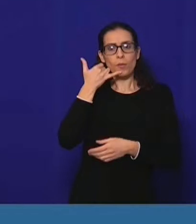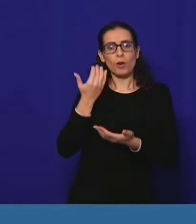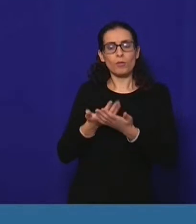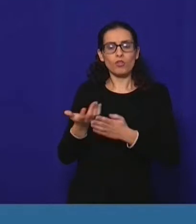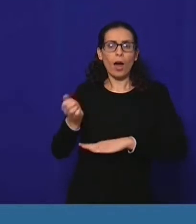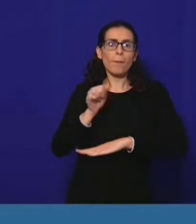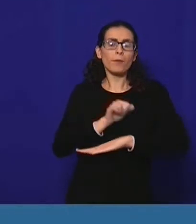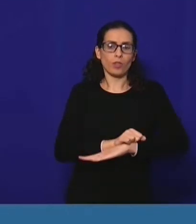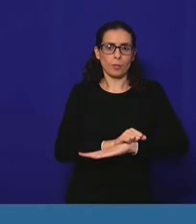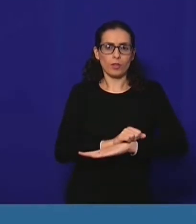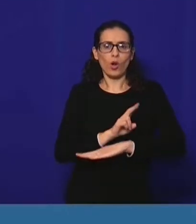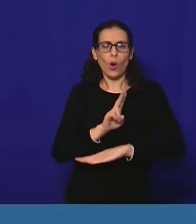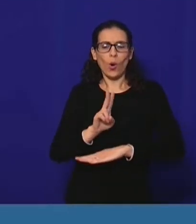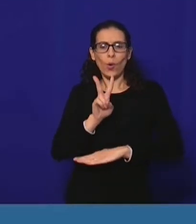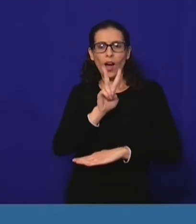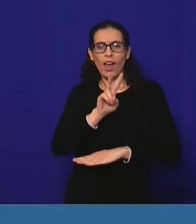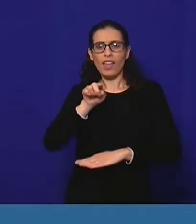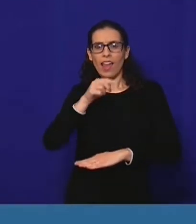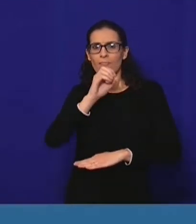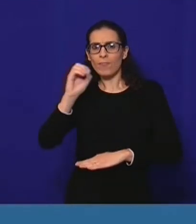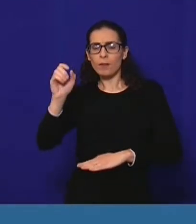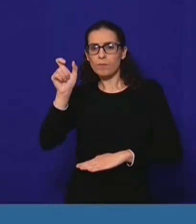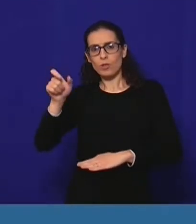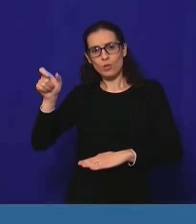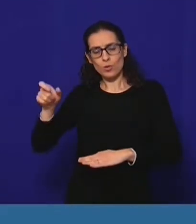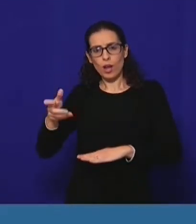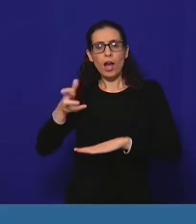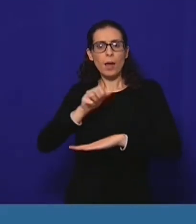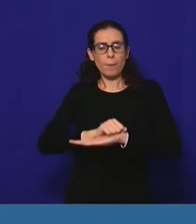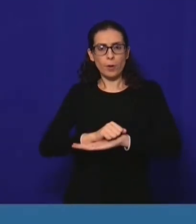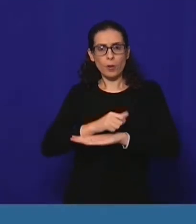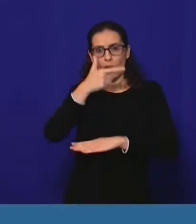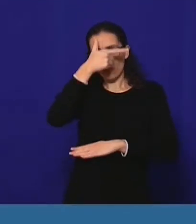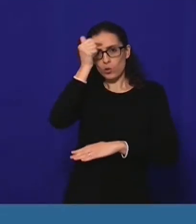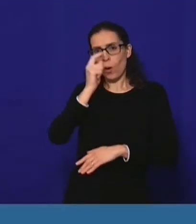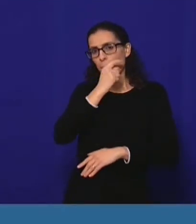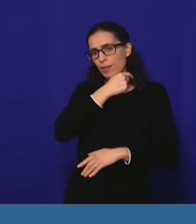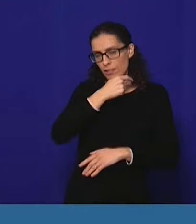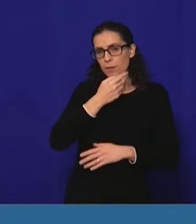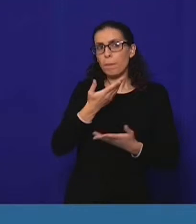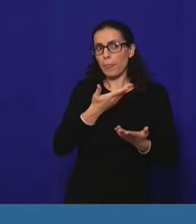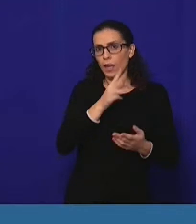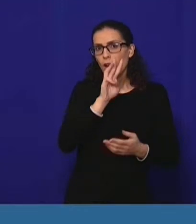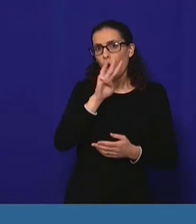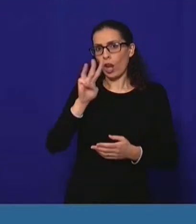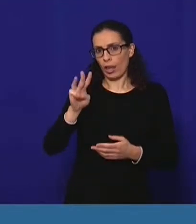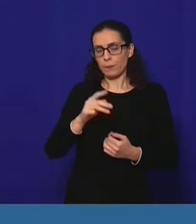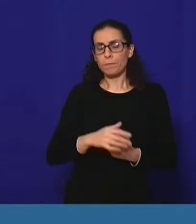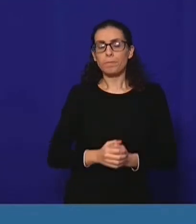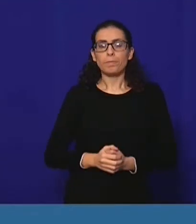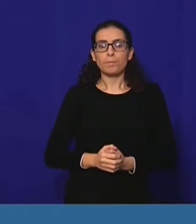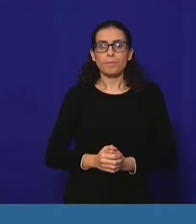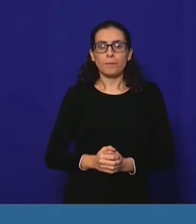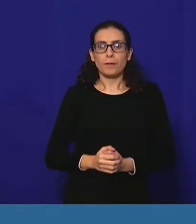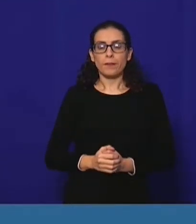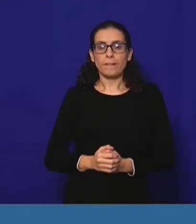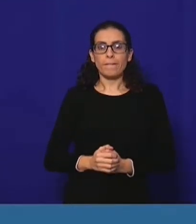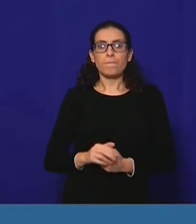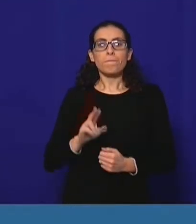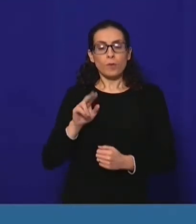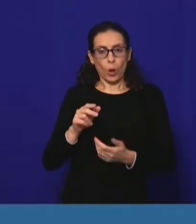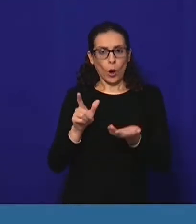kellna 2000 ruħ li propju bbukjaw is-swab b'dan il-mod. U fakkarkom ukoll fuq il-contact tracing